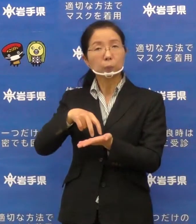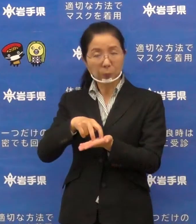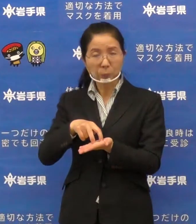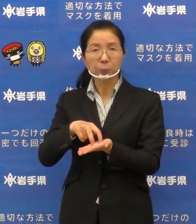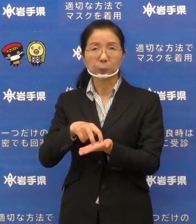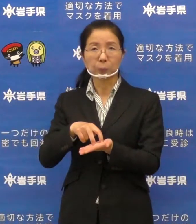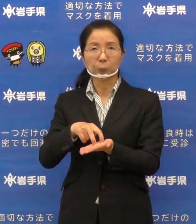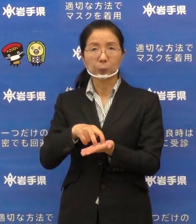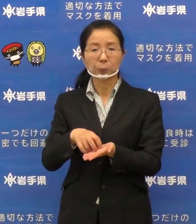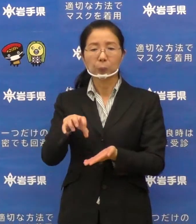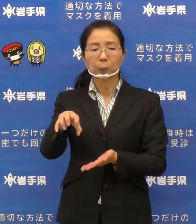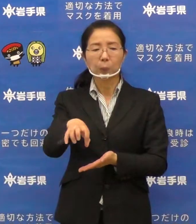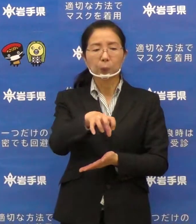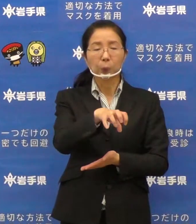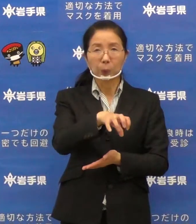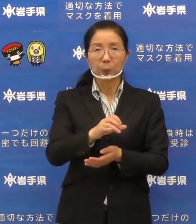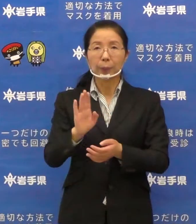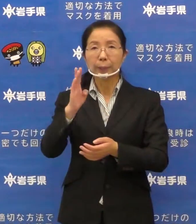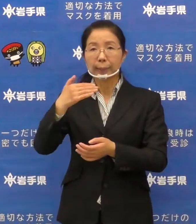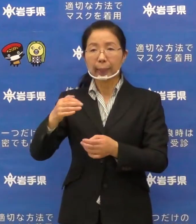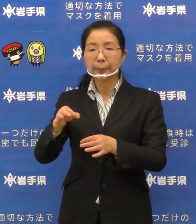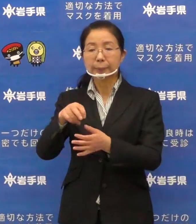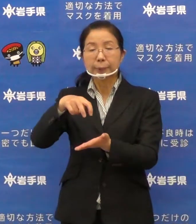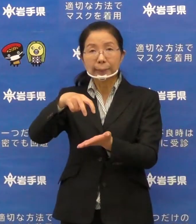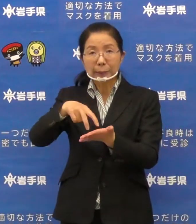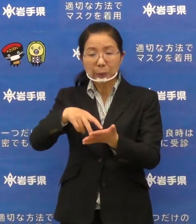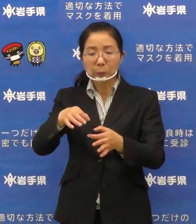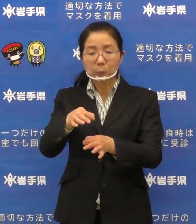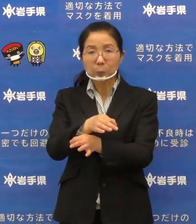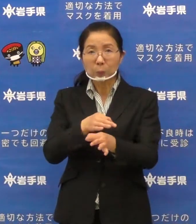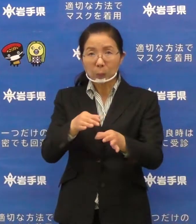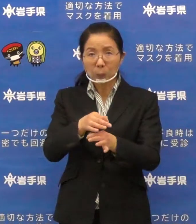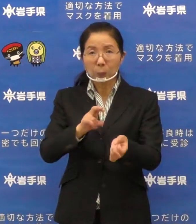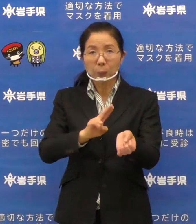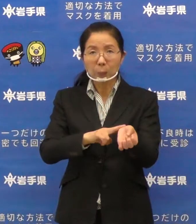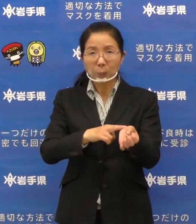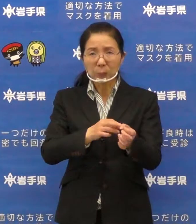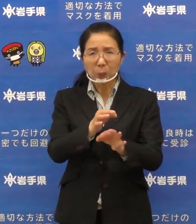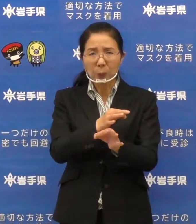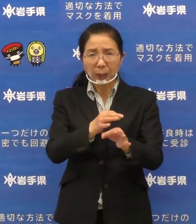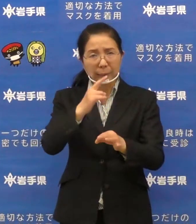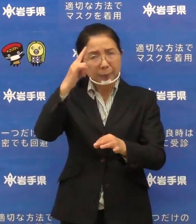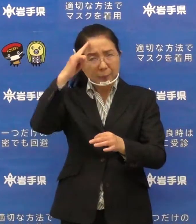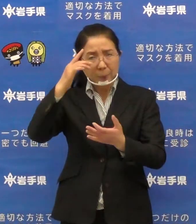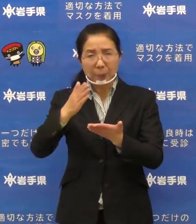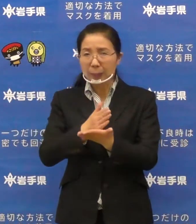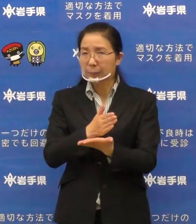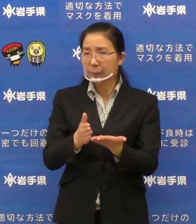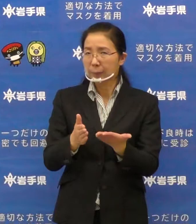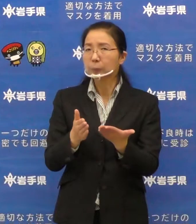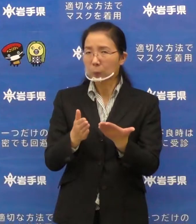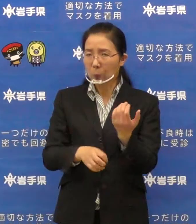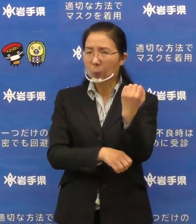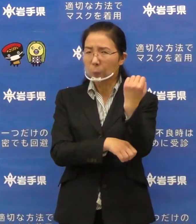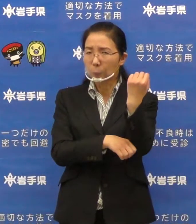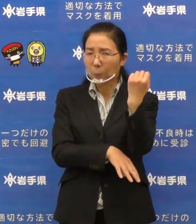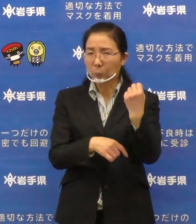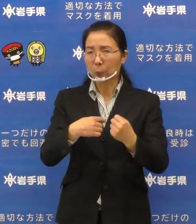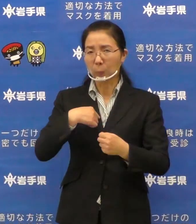そういう県立病院の経営判断、医療局の経営判断を元にしつ